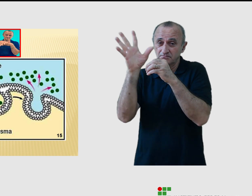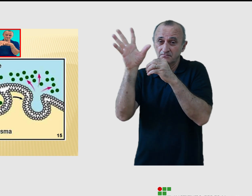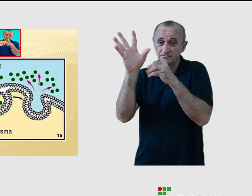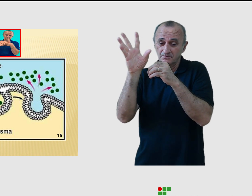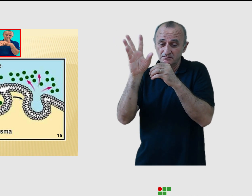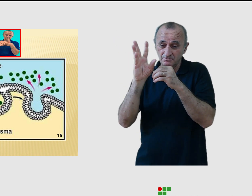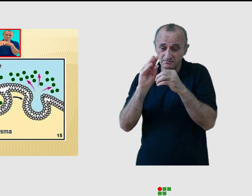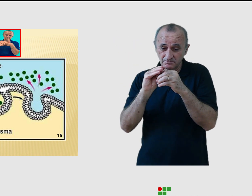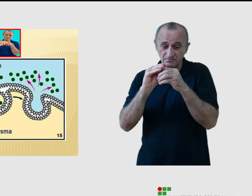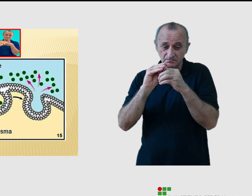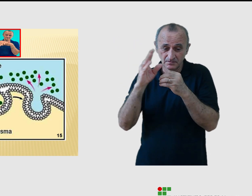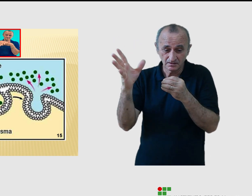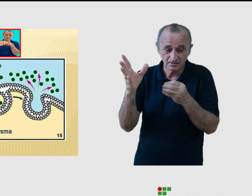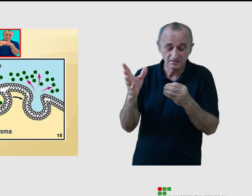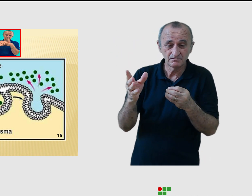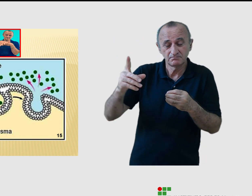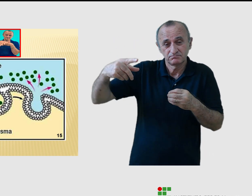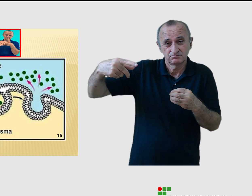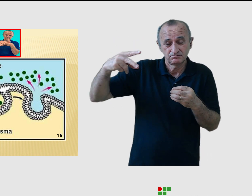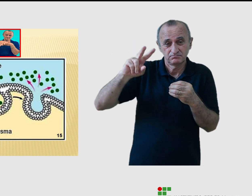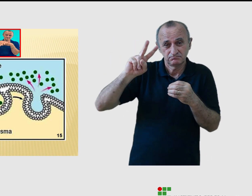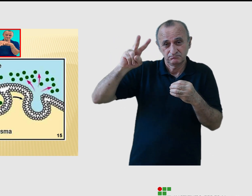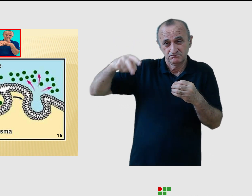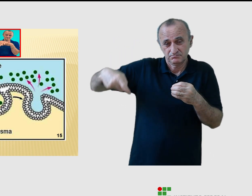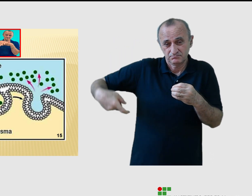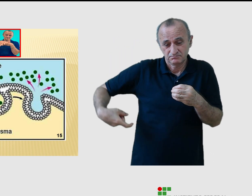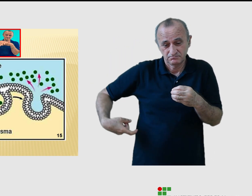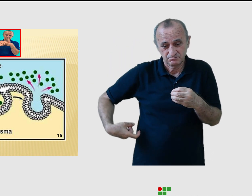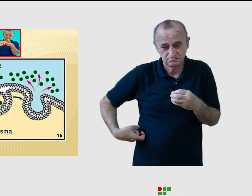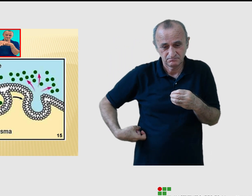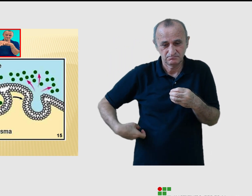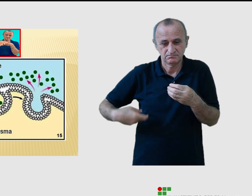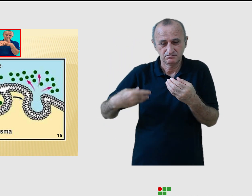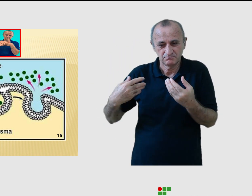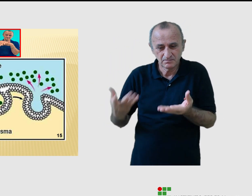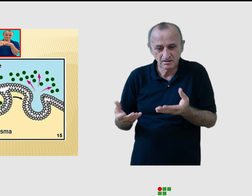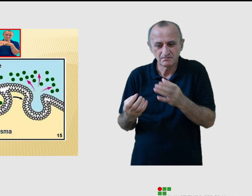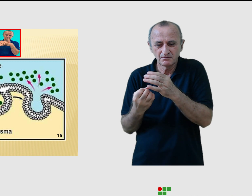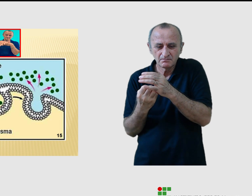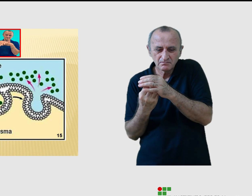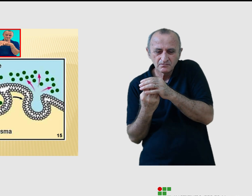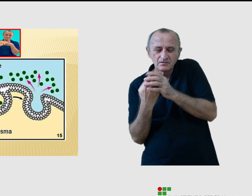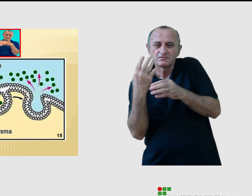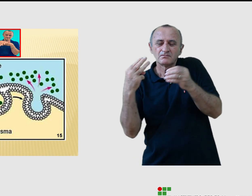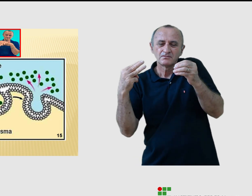Como exemplo, temos o hormônio da insulina,